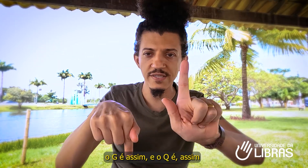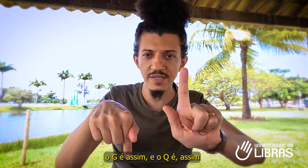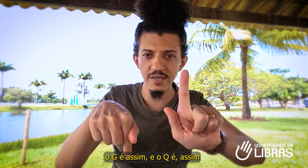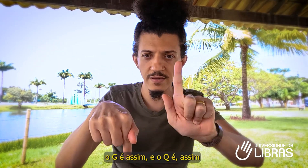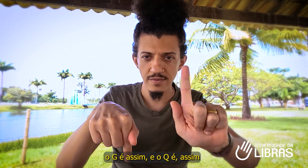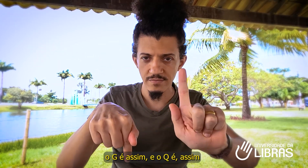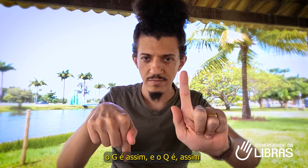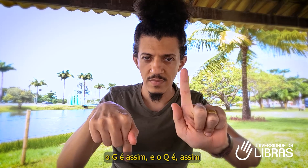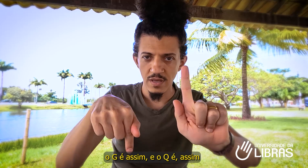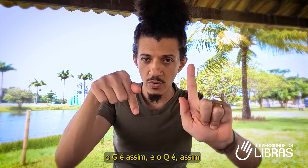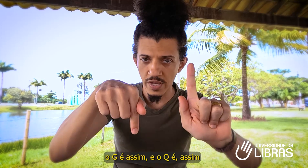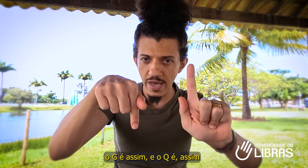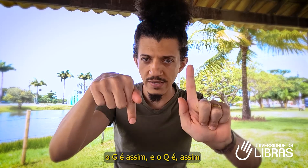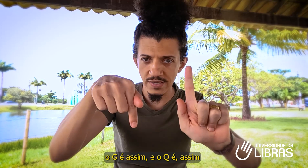assim e o Q é assim.